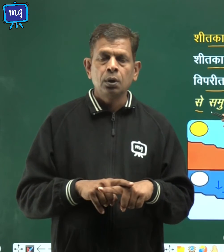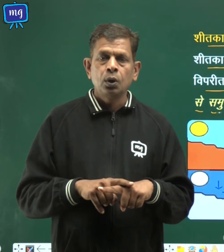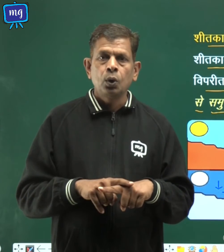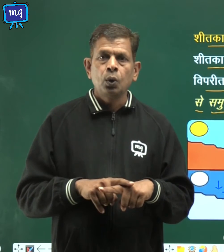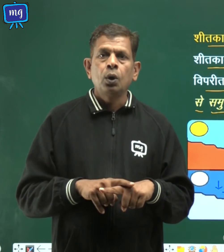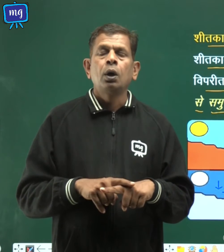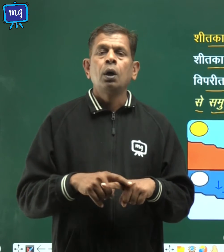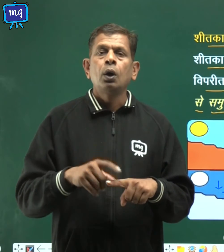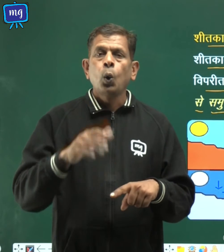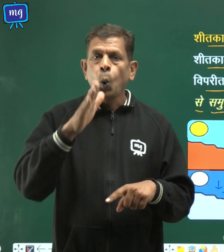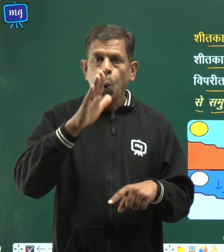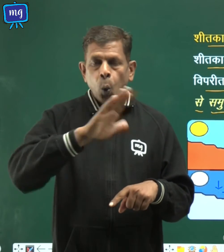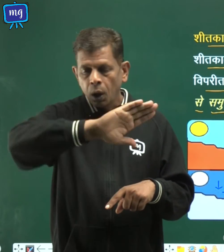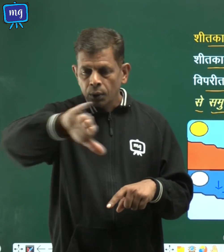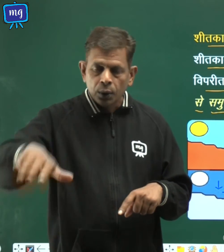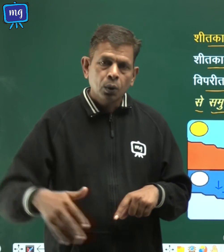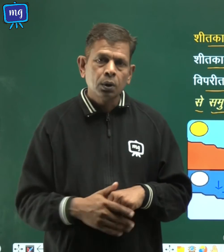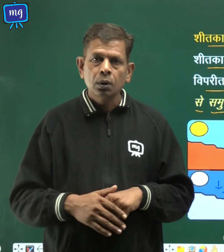समुद्र की ओर